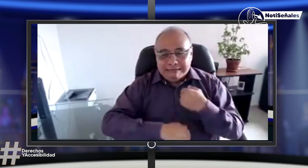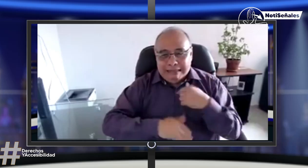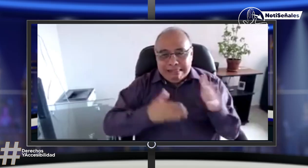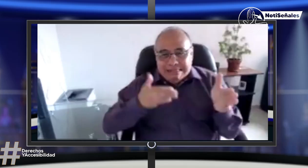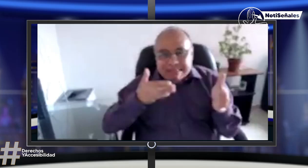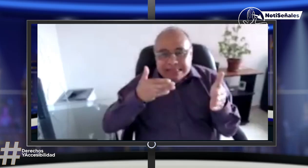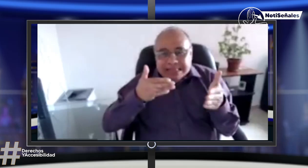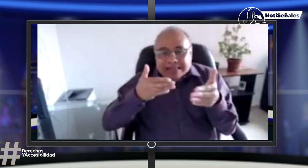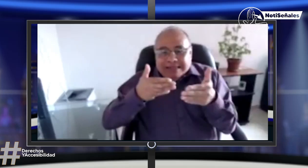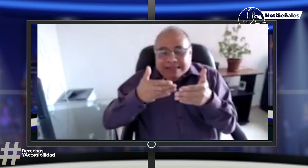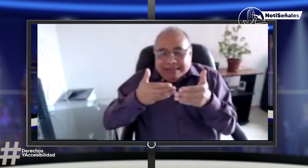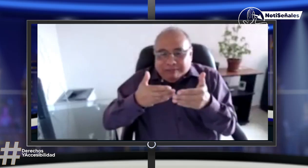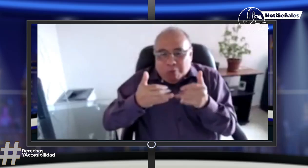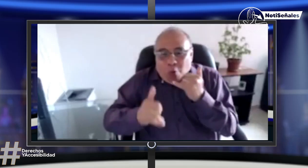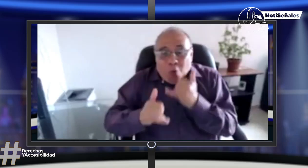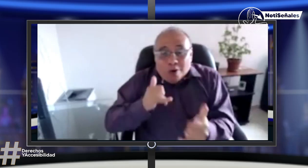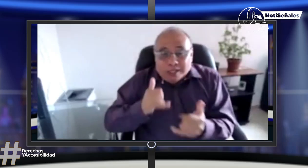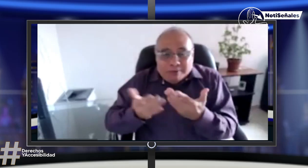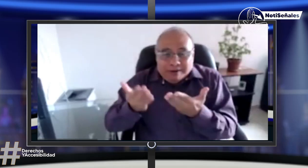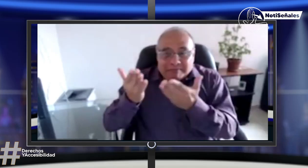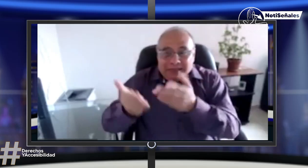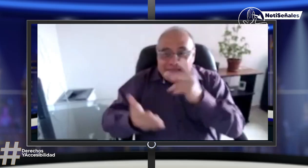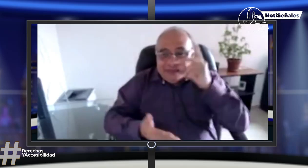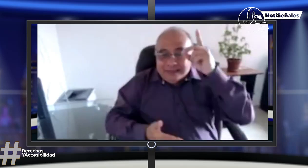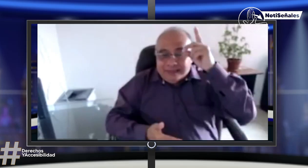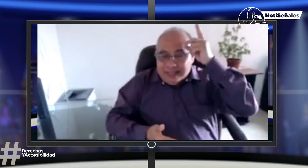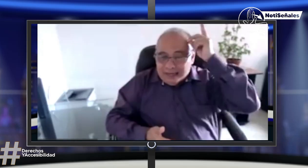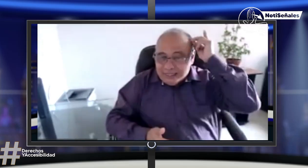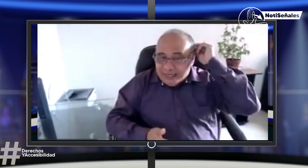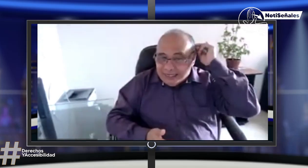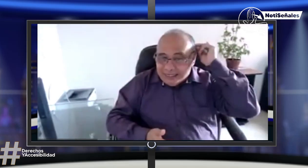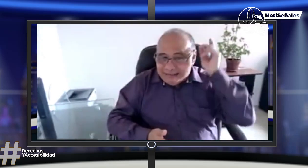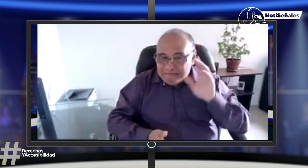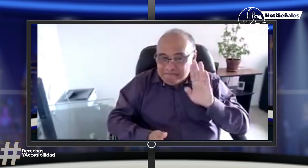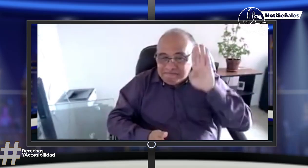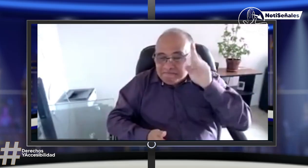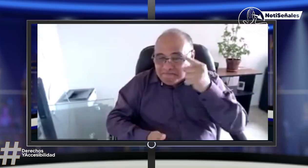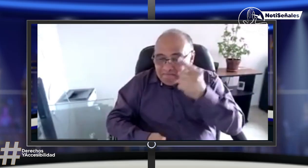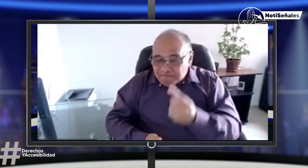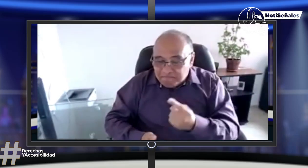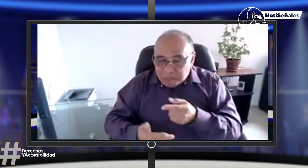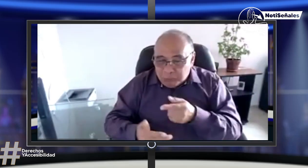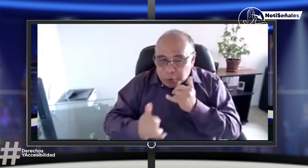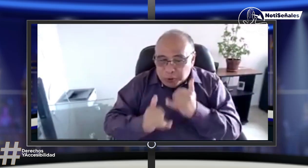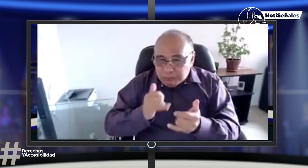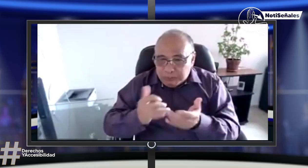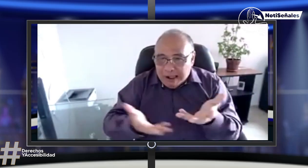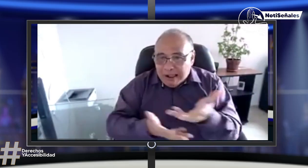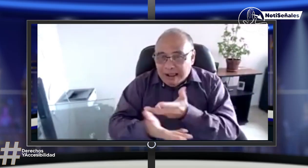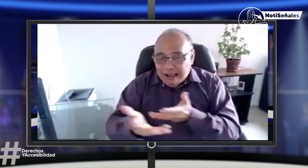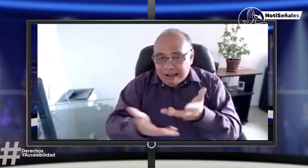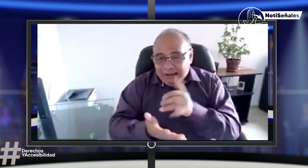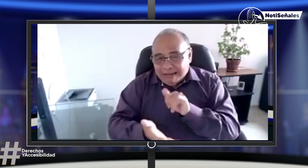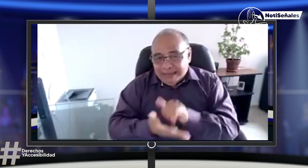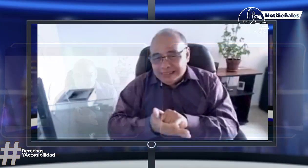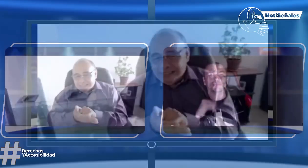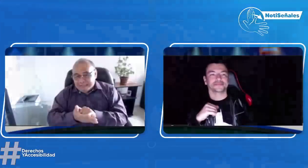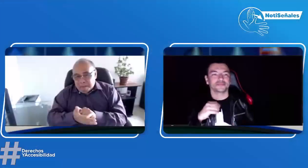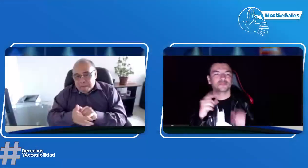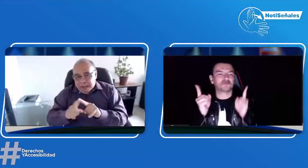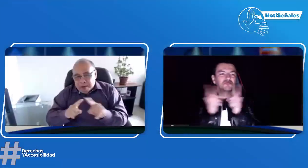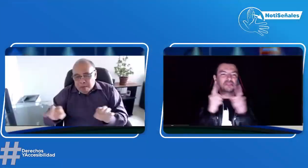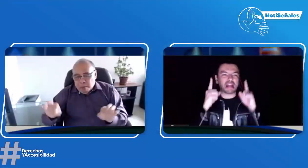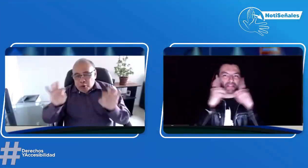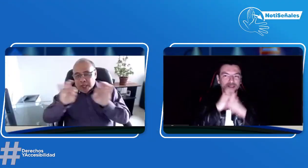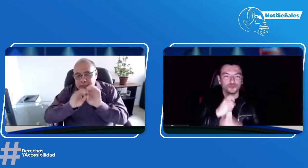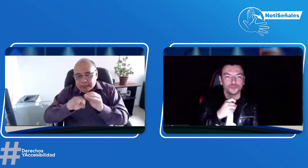esta clase de asuntos. Ustedes saben que pues Notiseñales tiene un tiempo específico, ya vamos cerrando, así que voy a darle paso a